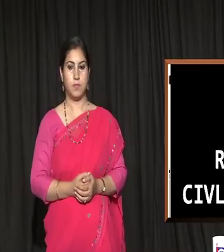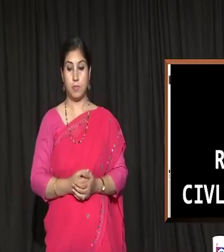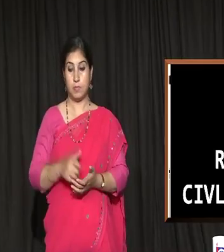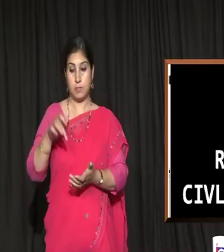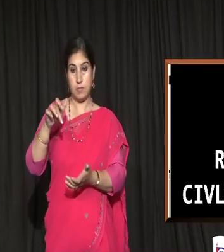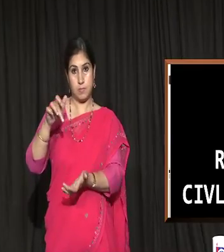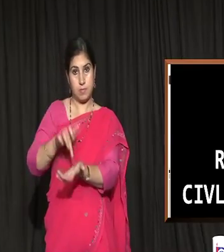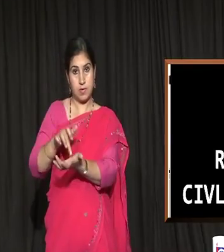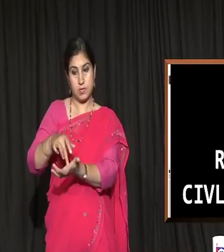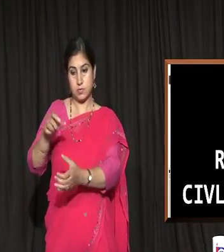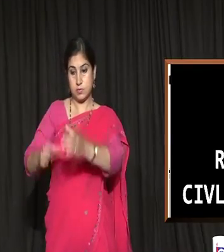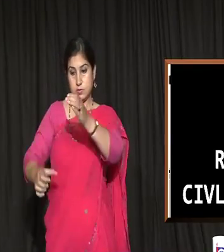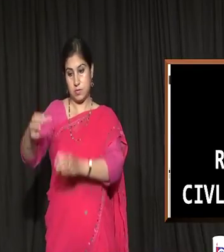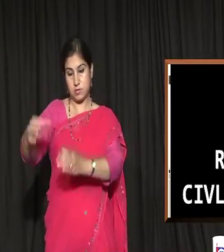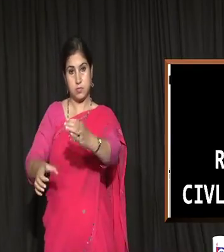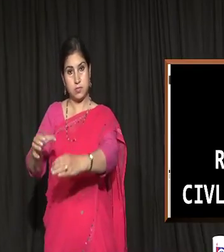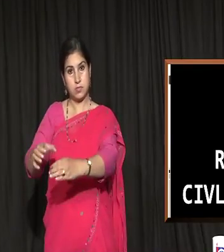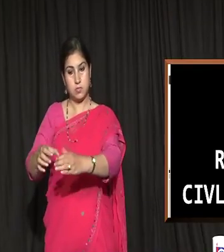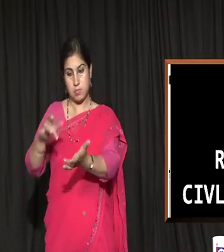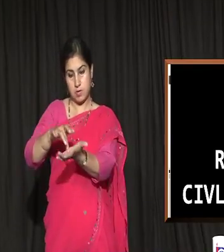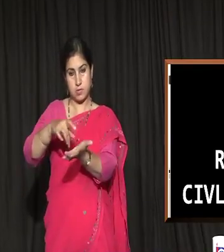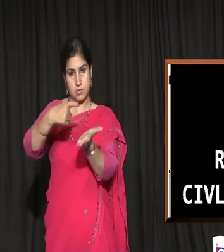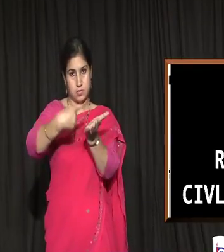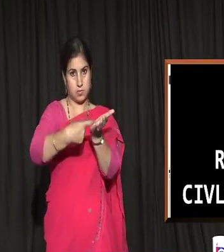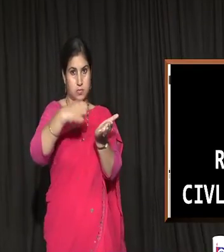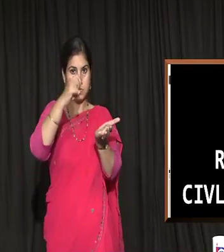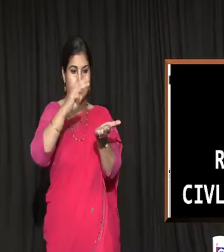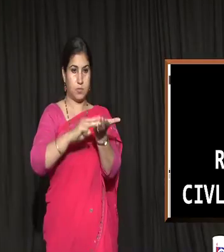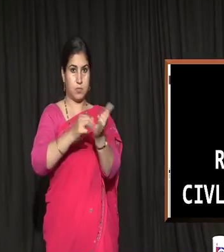रोमन सिविलाइजेशन रोमन सभ्यता.